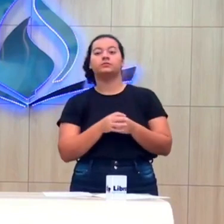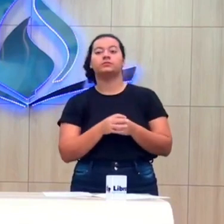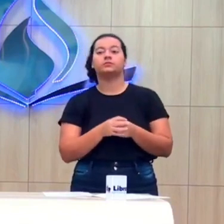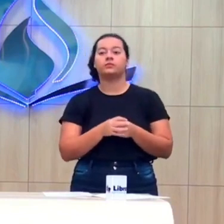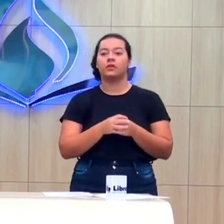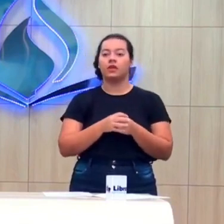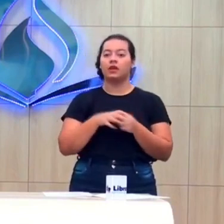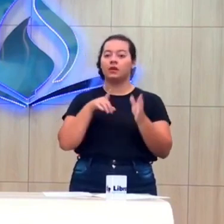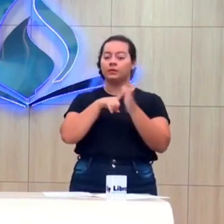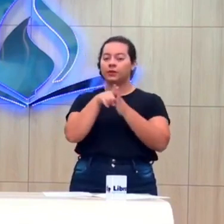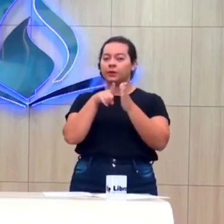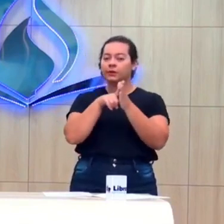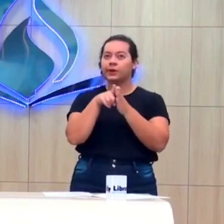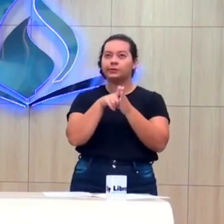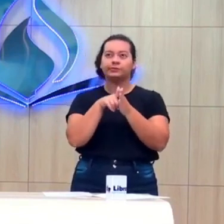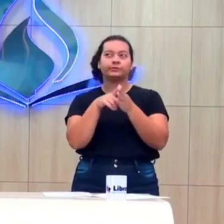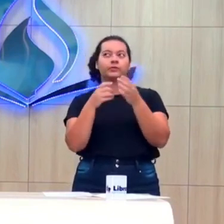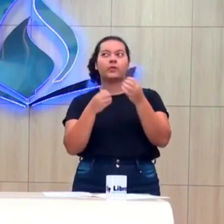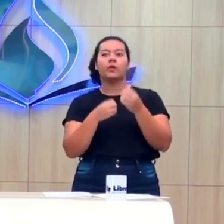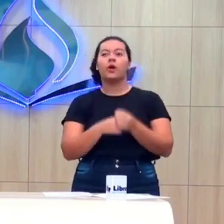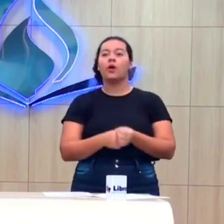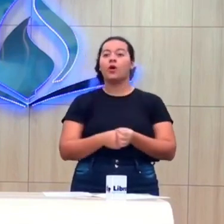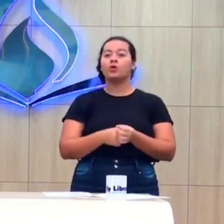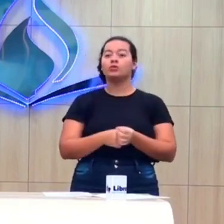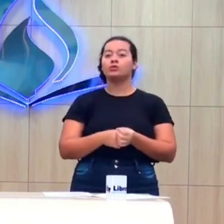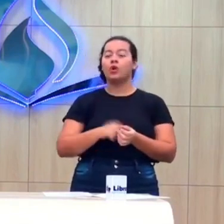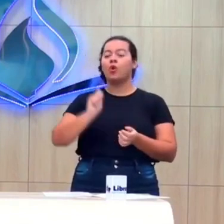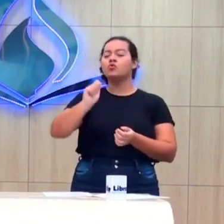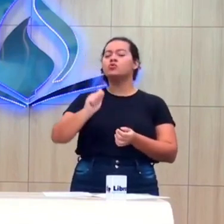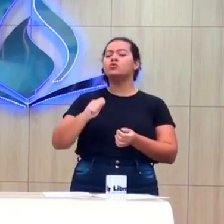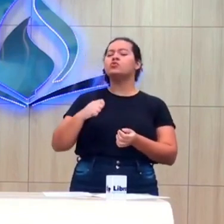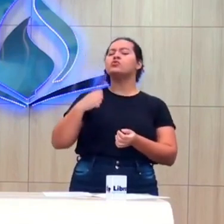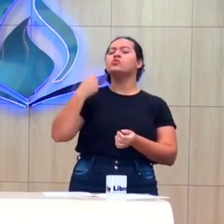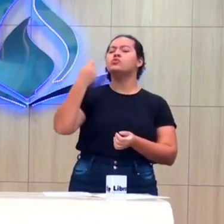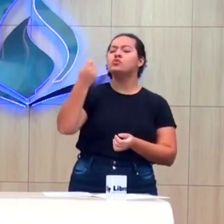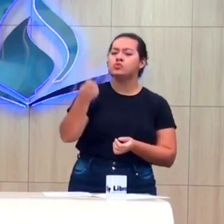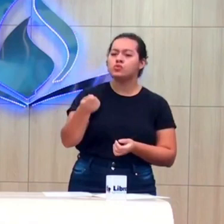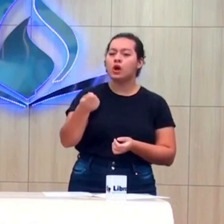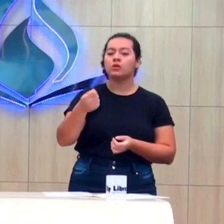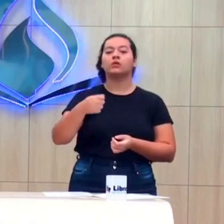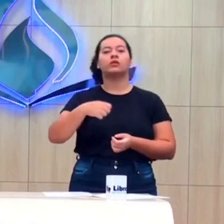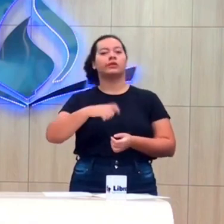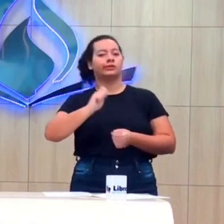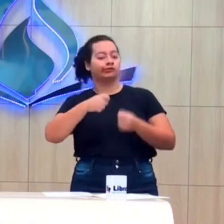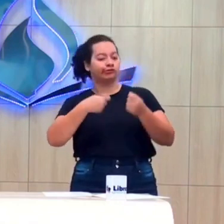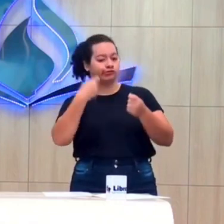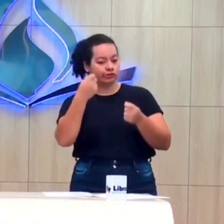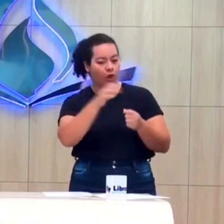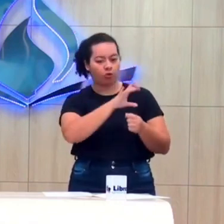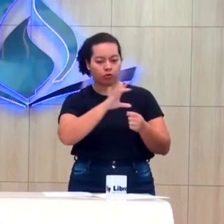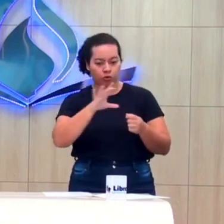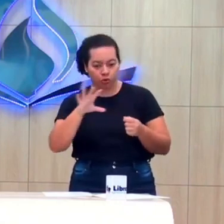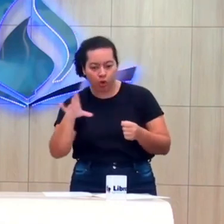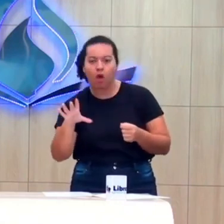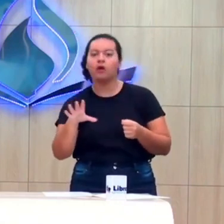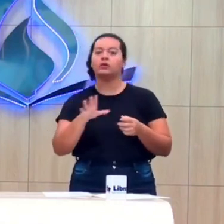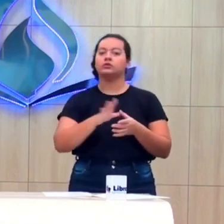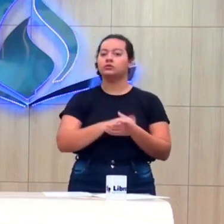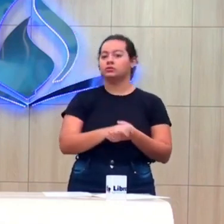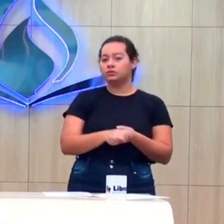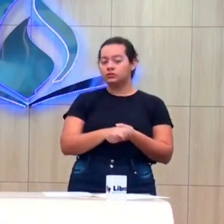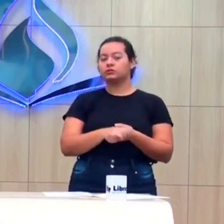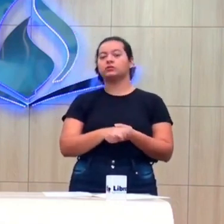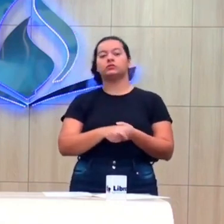da pergunta, no caso, se eu perguntar qual o seu sinal, eu não vou falar, não vou sinalizar